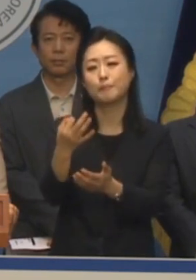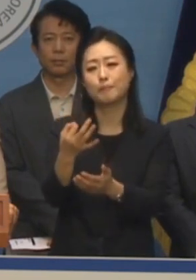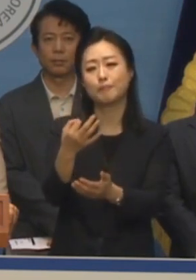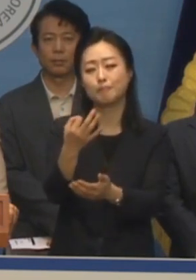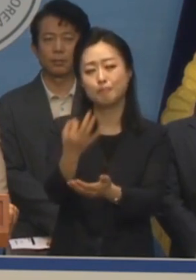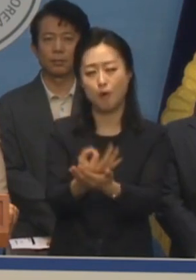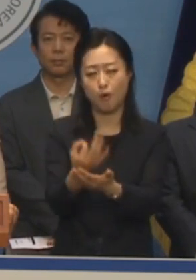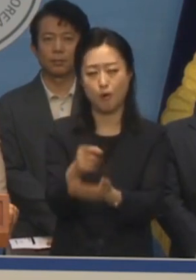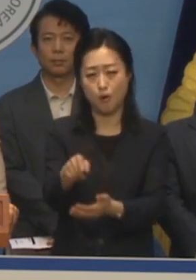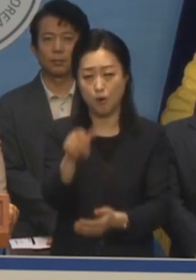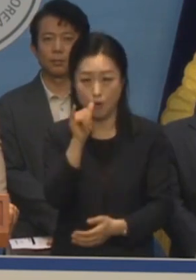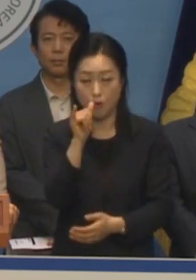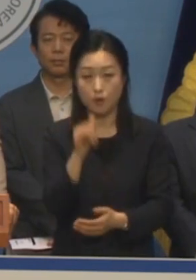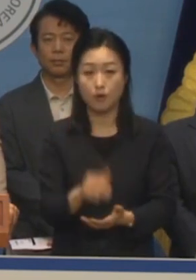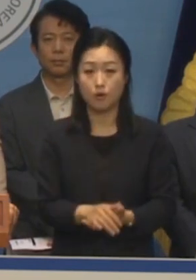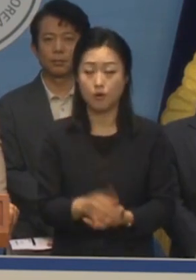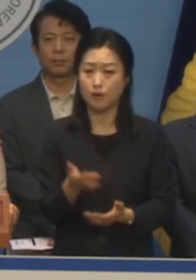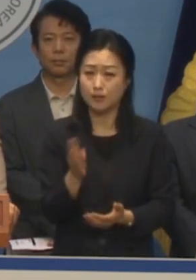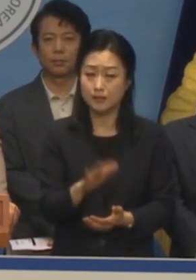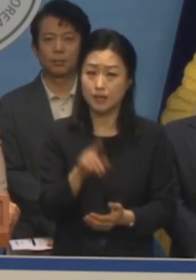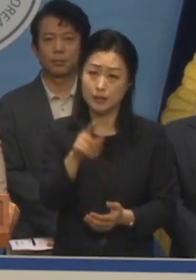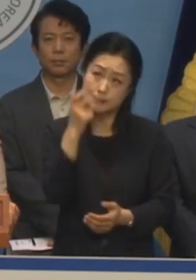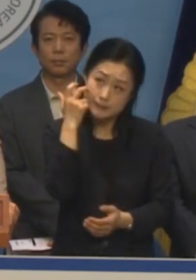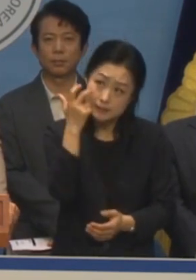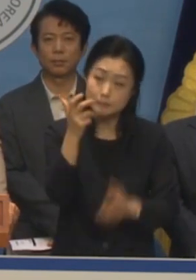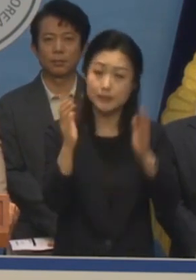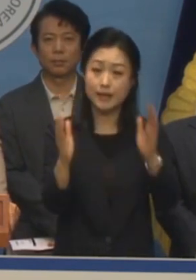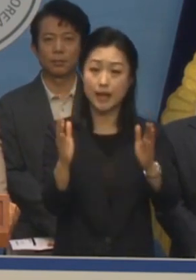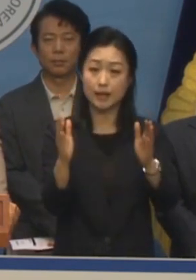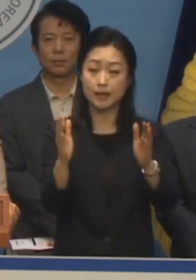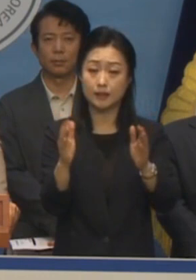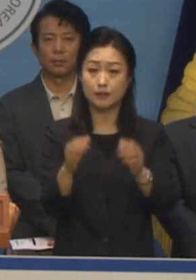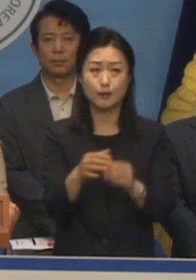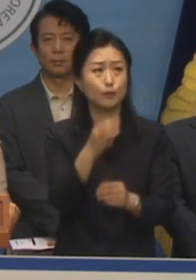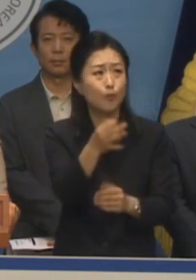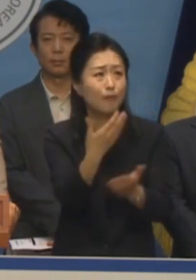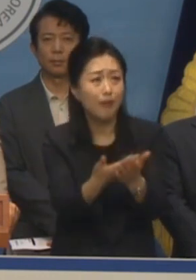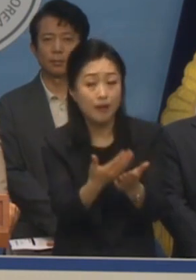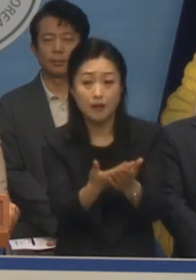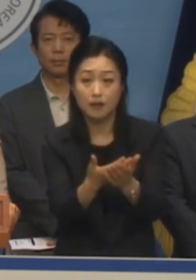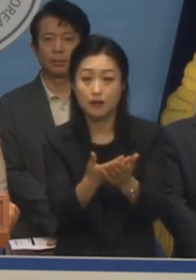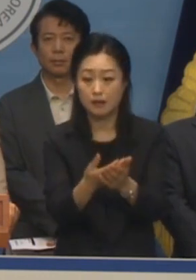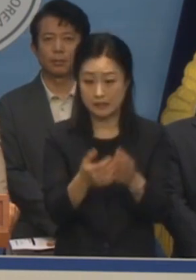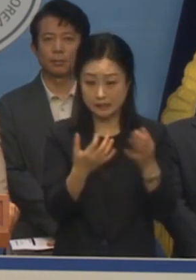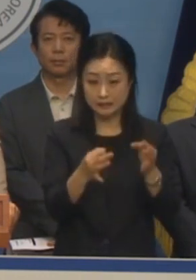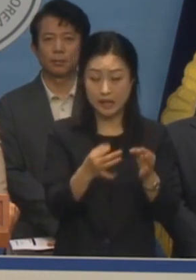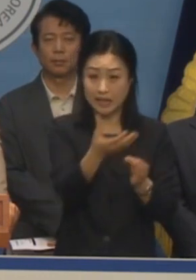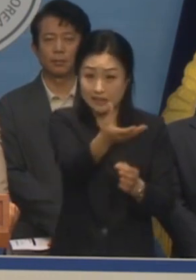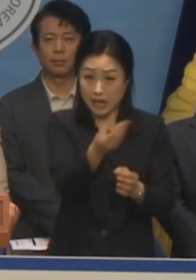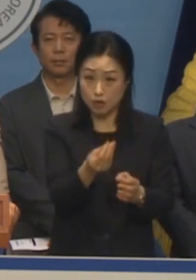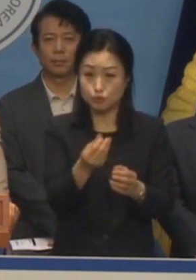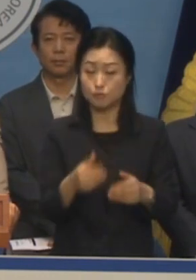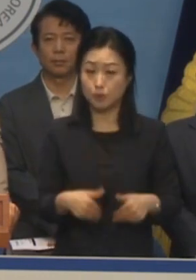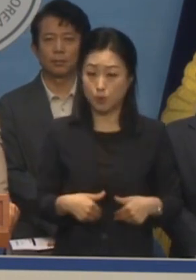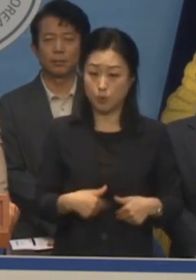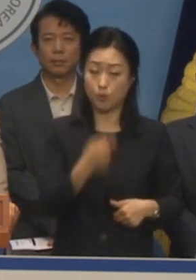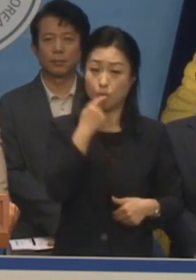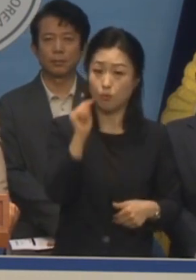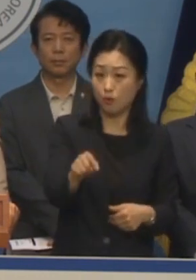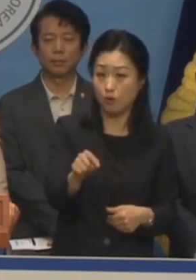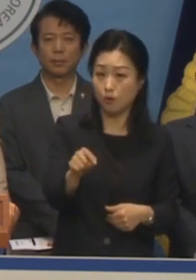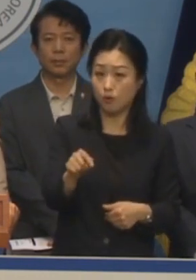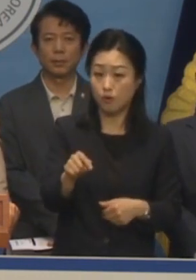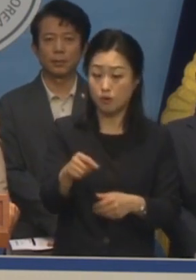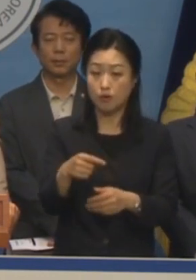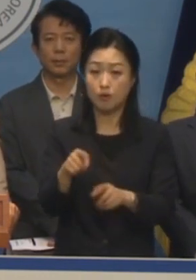정산해 주지 않고 있습니다. 오히려 그 기간 동안에 판매 대금을 받으려고 하게 되게 되면 은행으로부터 대출을 받도록 하고